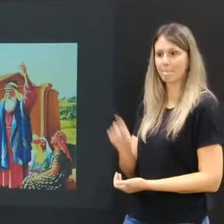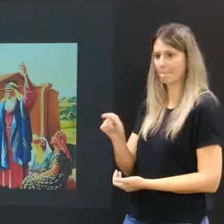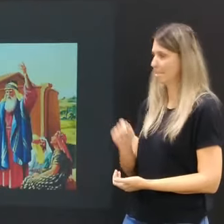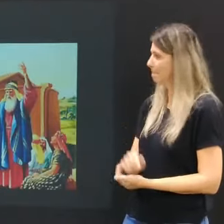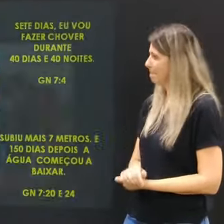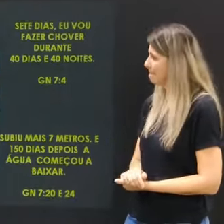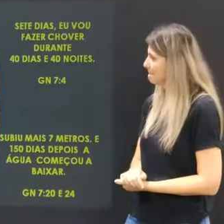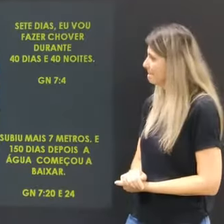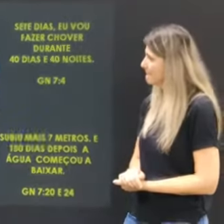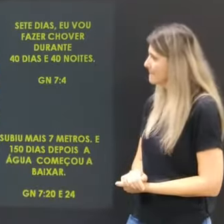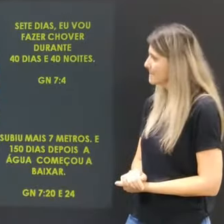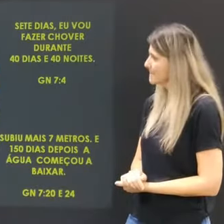Pode mudar?